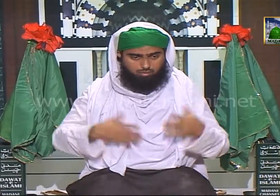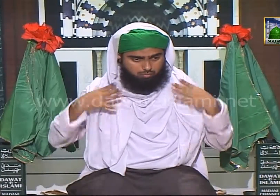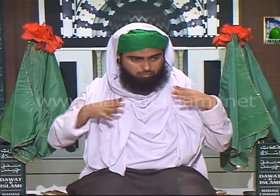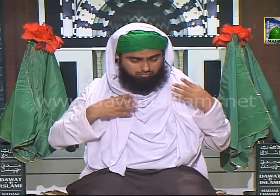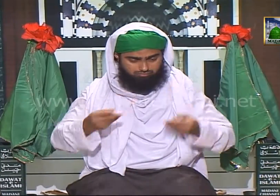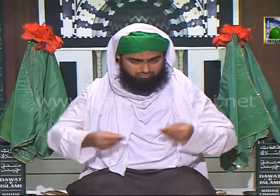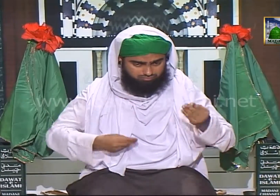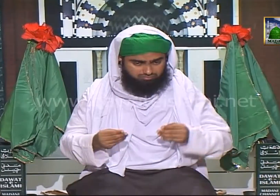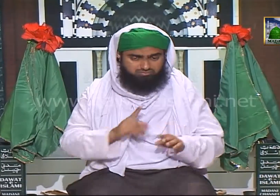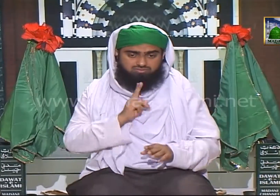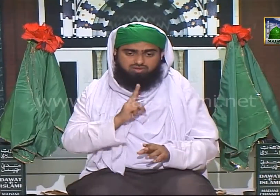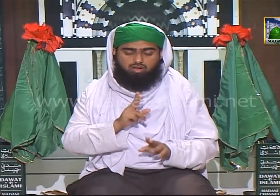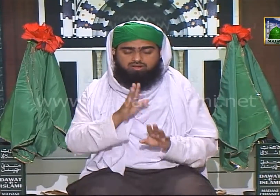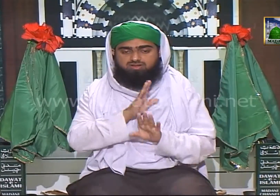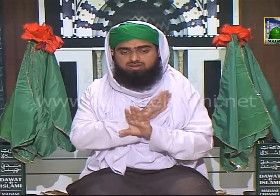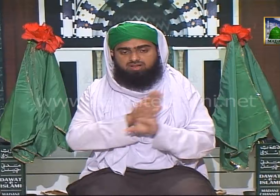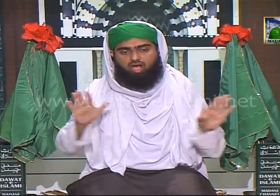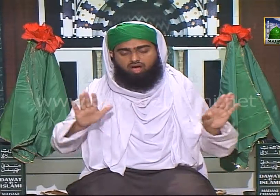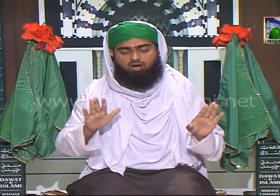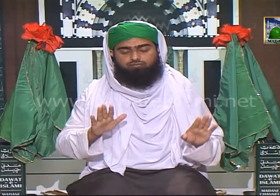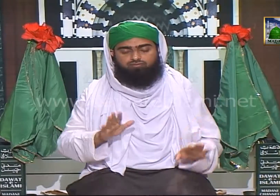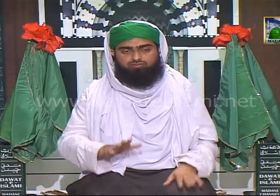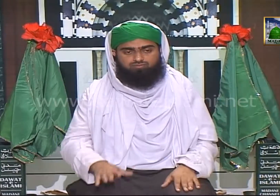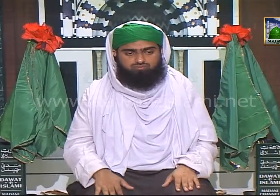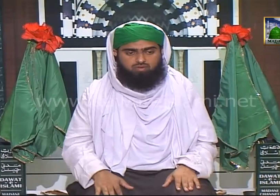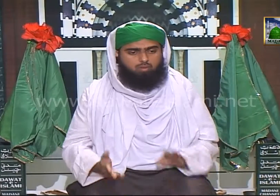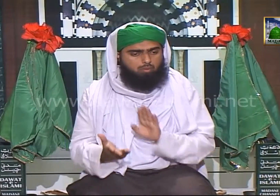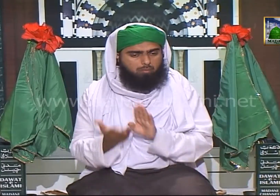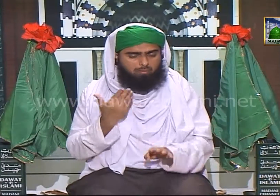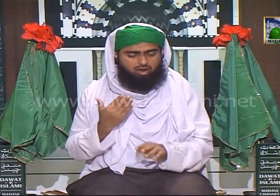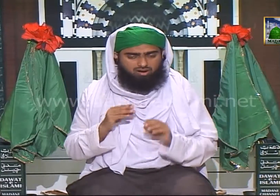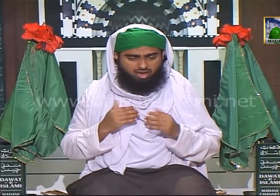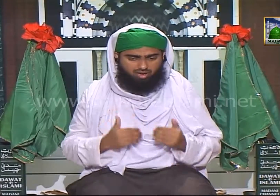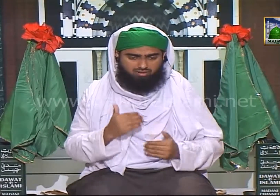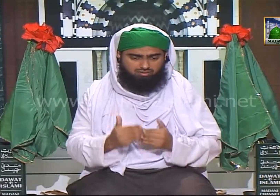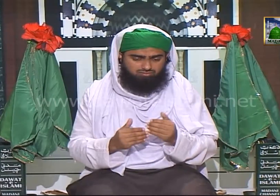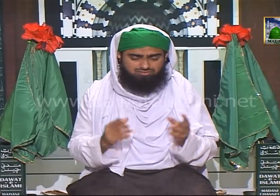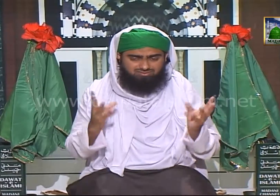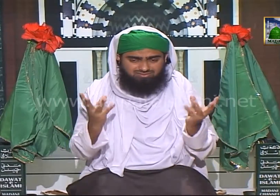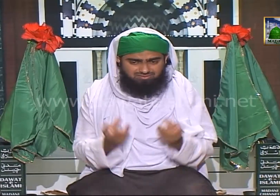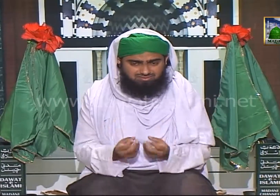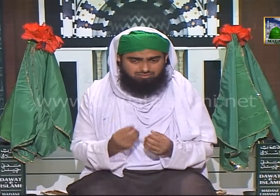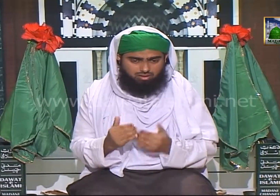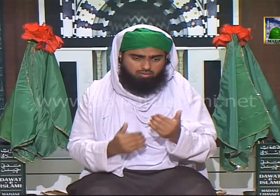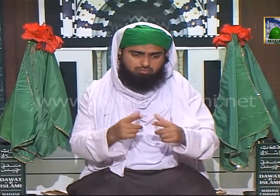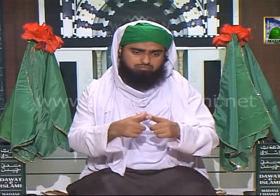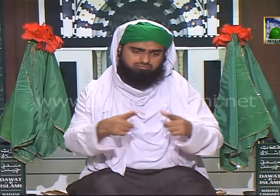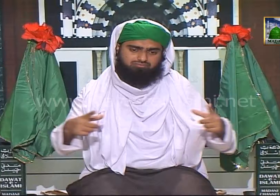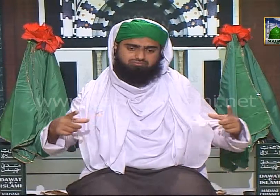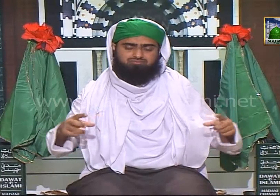کرتے ہیں بیچارے, پہلے تو گھر کی کھچڑی کھانی پڑتی ہے, آہستہ آہستہ جب لوگوں میں اعتماد بحال ہو جاتا ہے تو پھر ان کی دکان چمک جاتی ہے. اللہ برکت دیتا